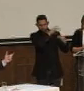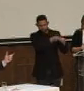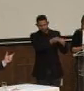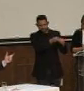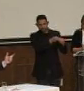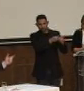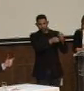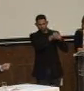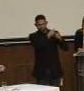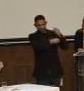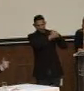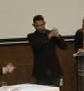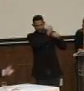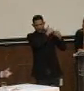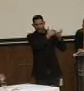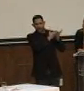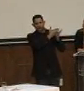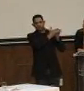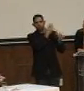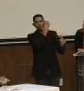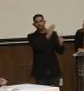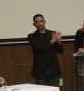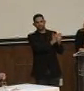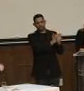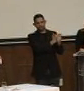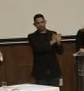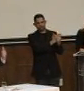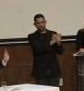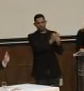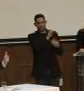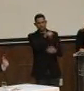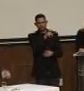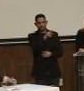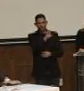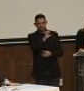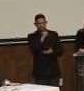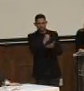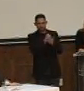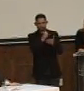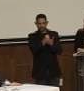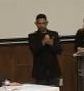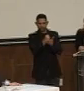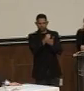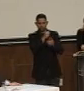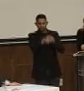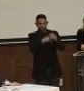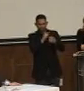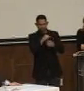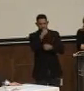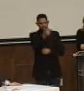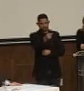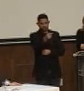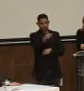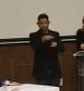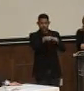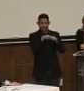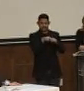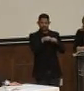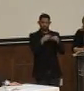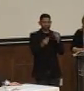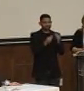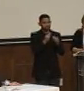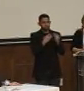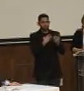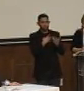Do ano anterior, abre-se o restos a pagar e vai pagar no ano seguinte. A questão que fica é